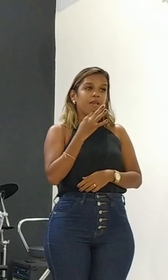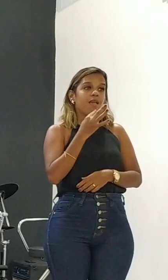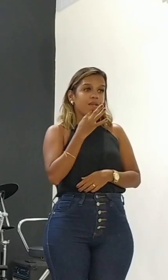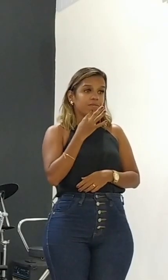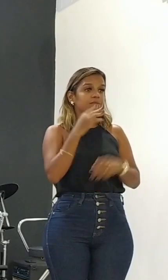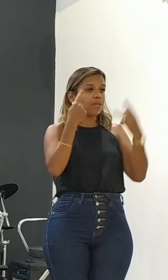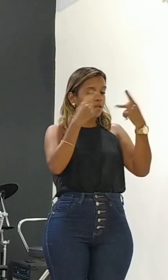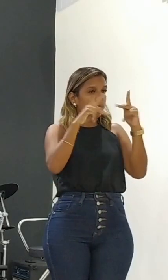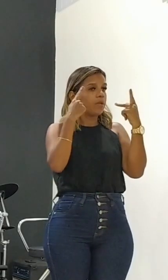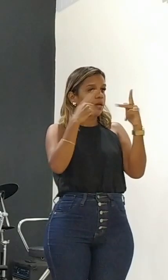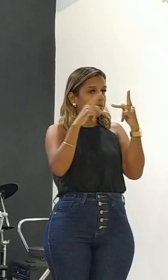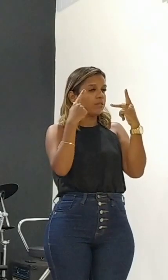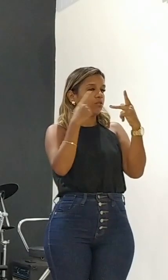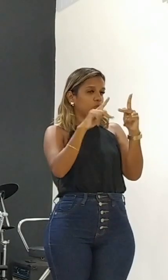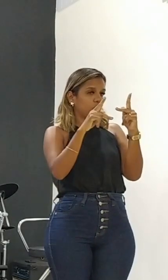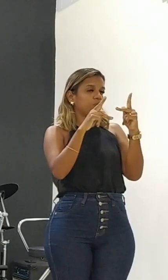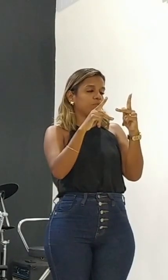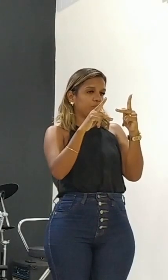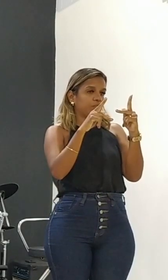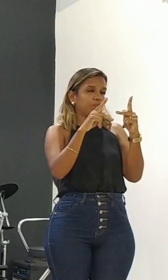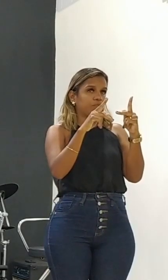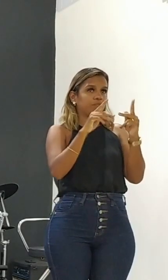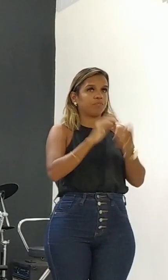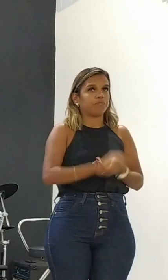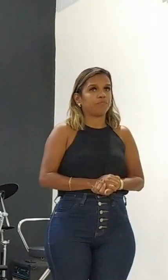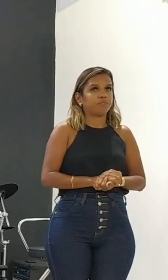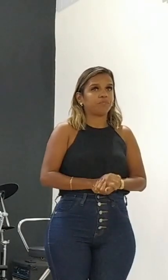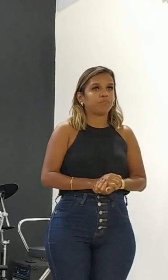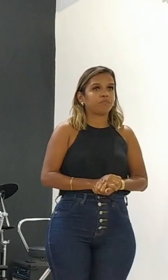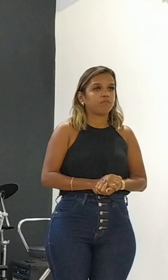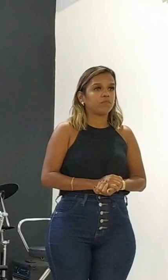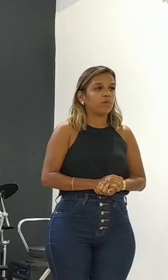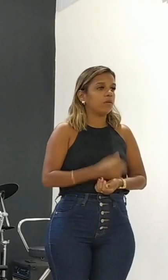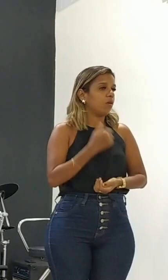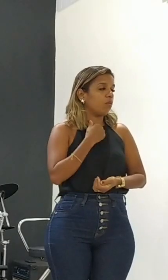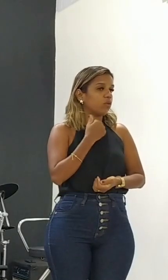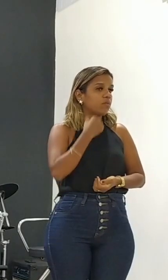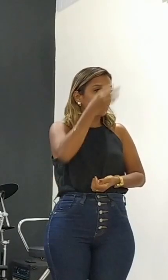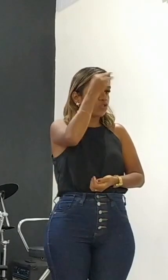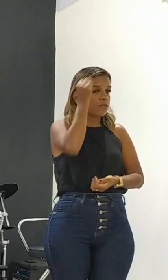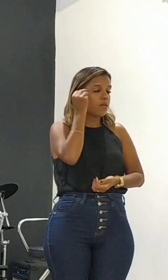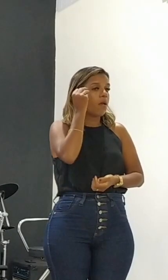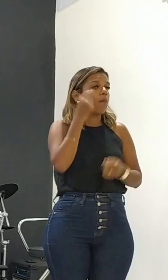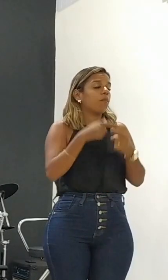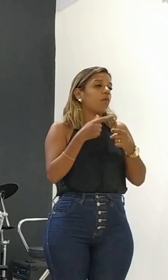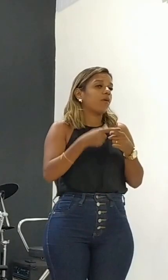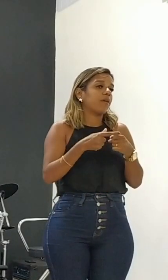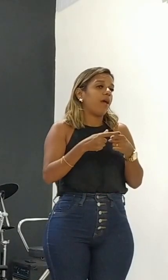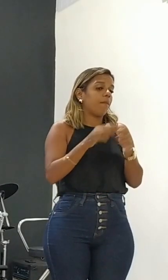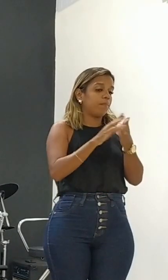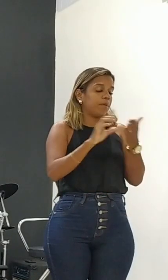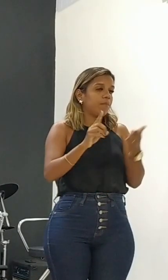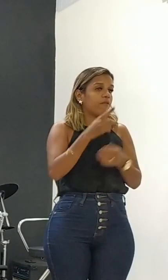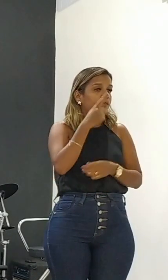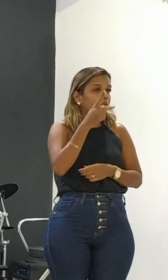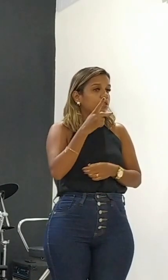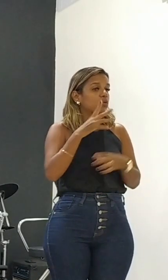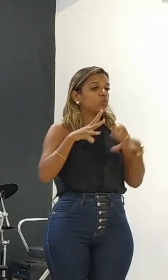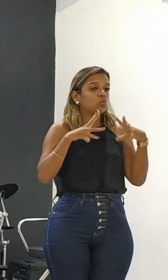era pecador diante de Deus. E a gente não pode esquecer disso, porque a Bíblia diz que todos pecaram,